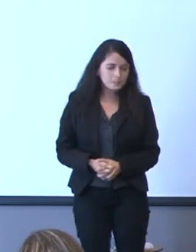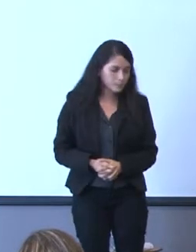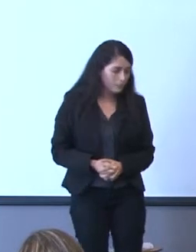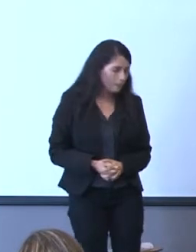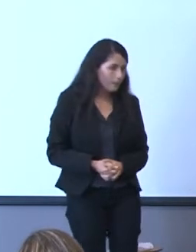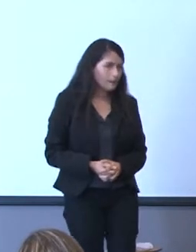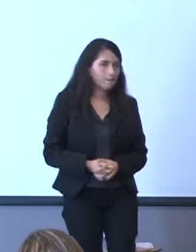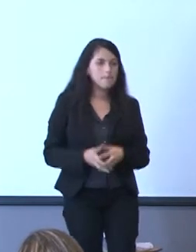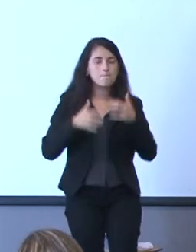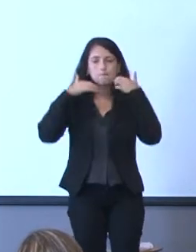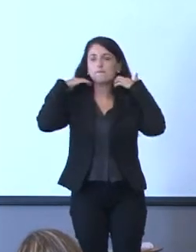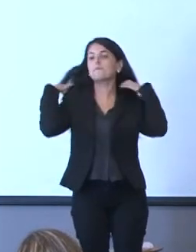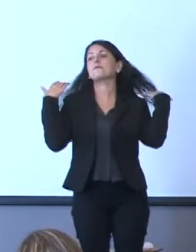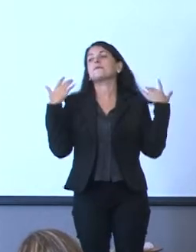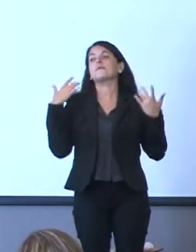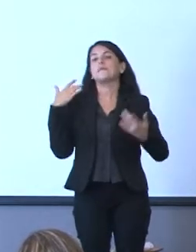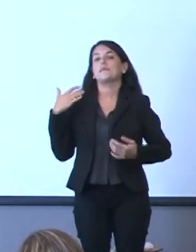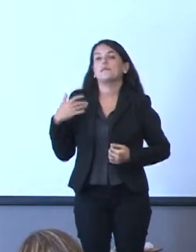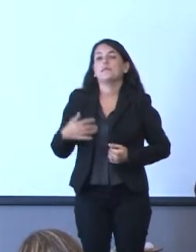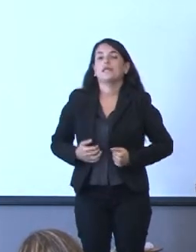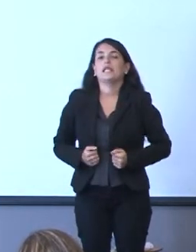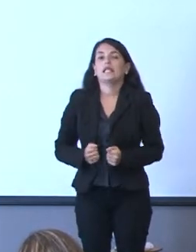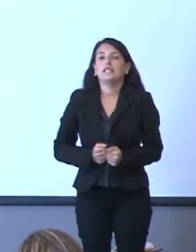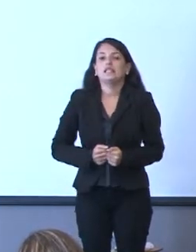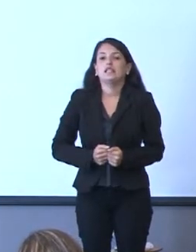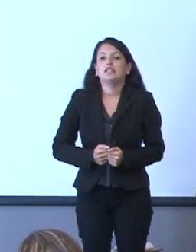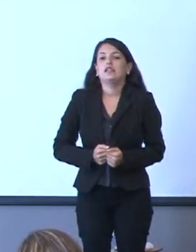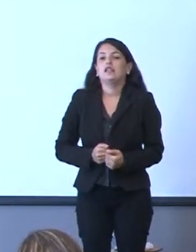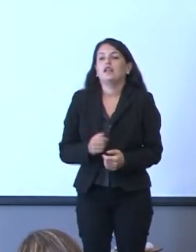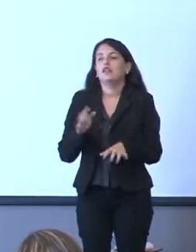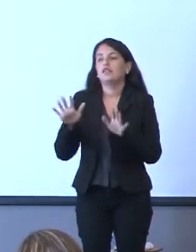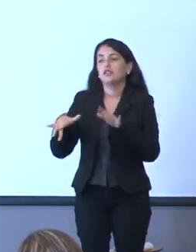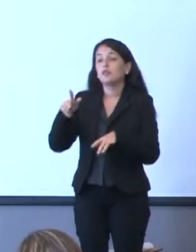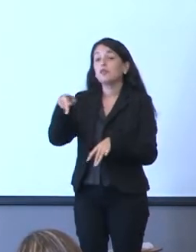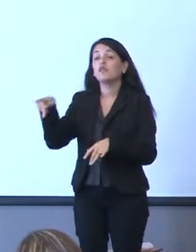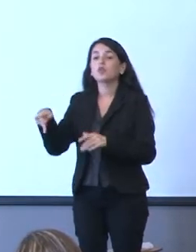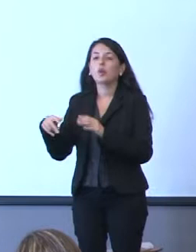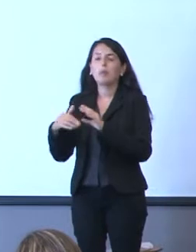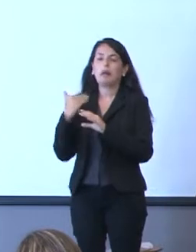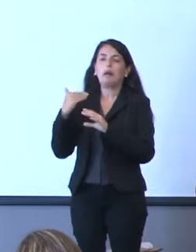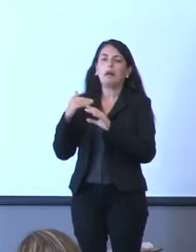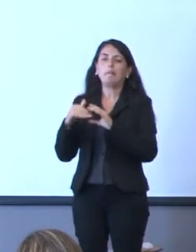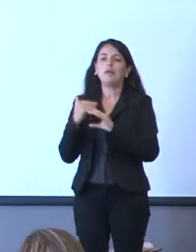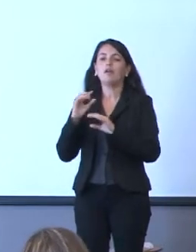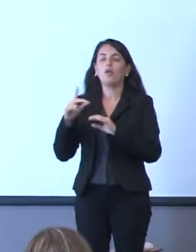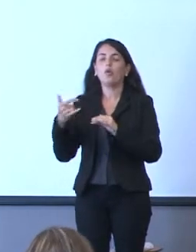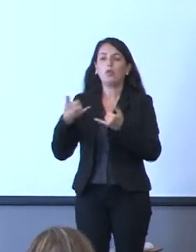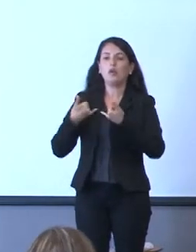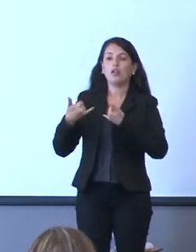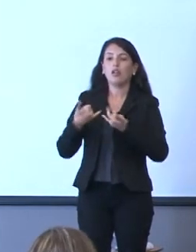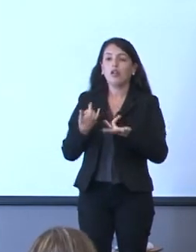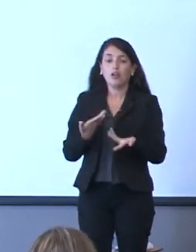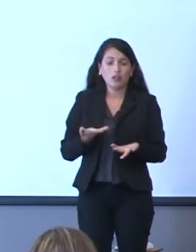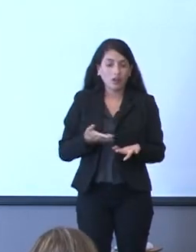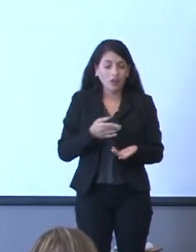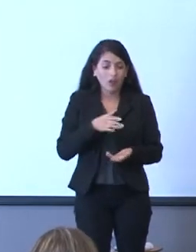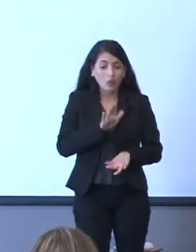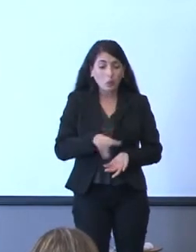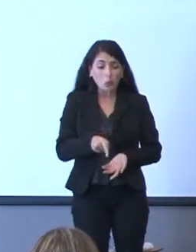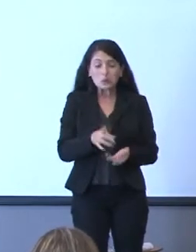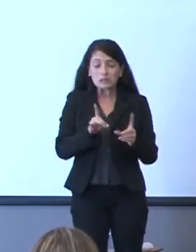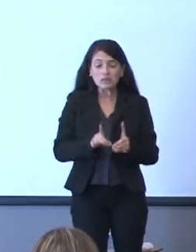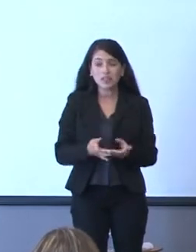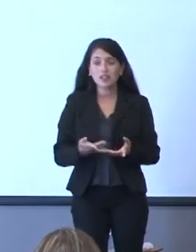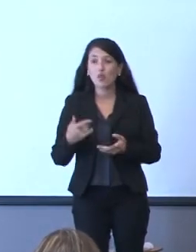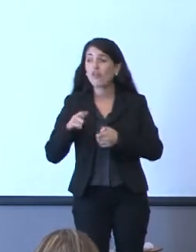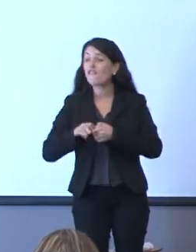Eu ouço demais, assim, e recebo muito relato de professores falando o que eu faço com essa criança. E